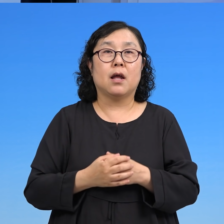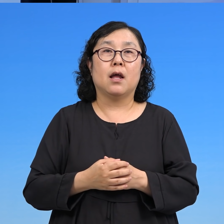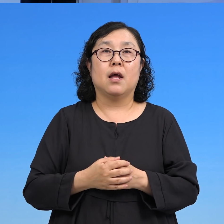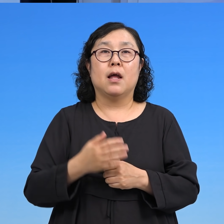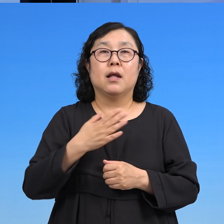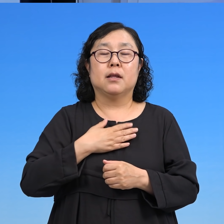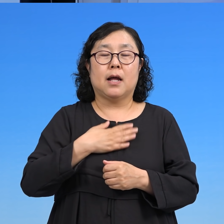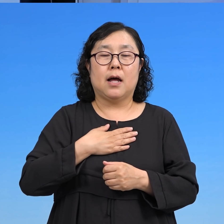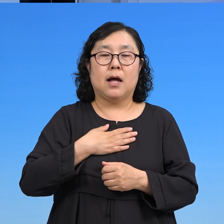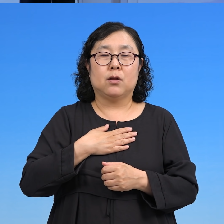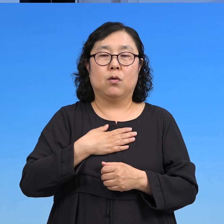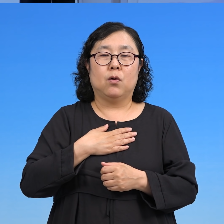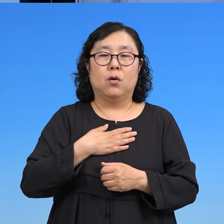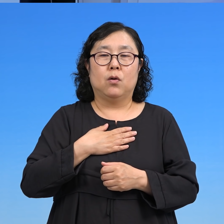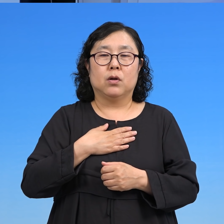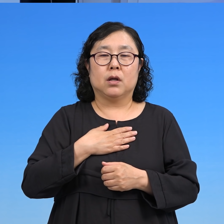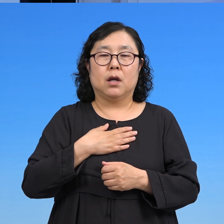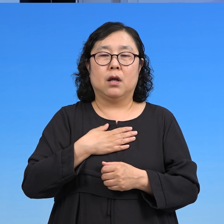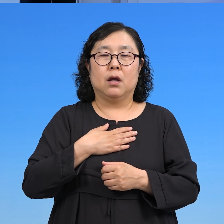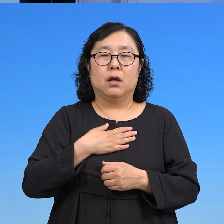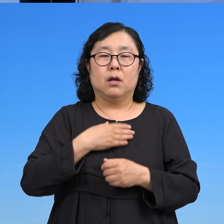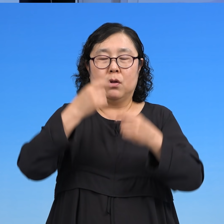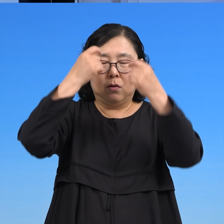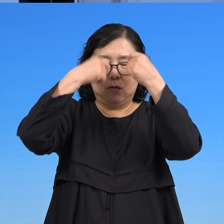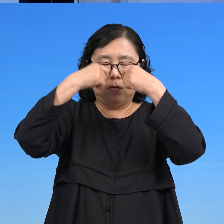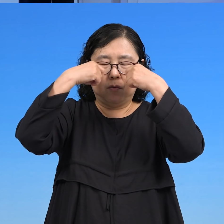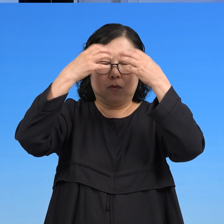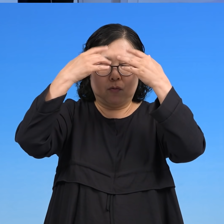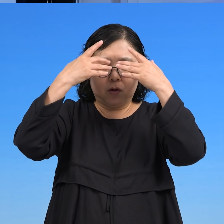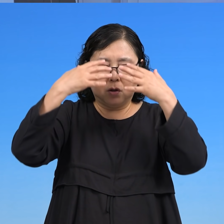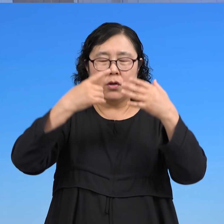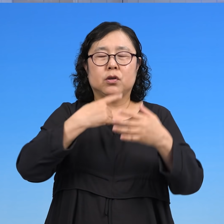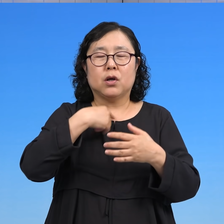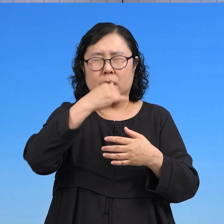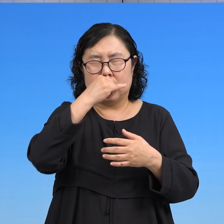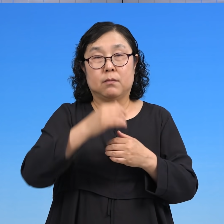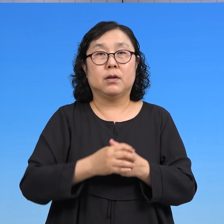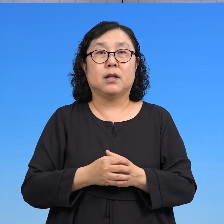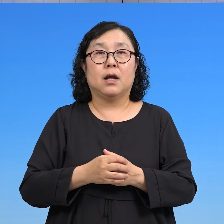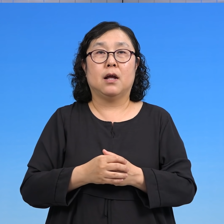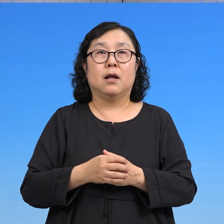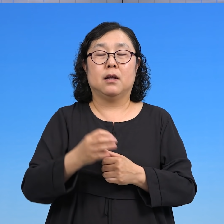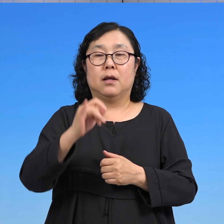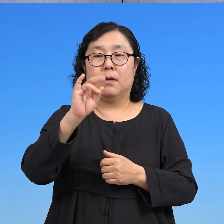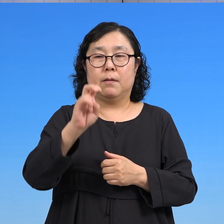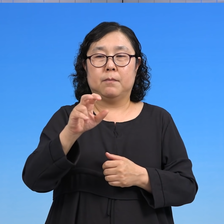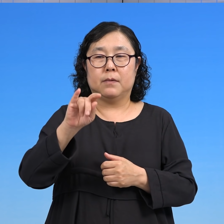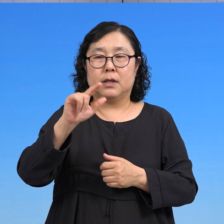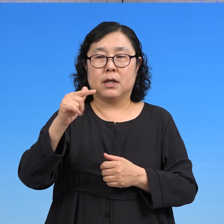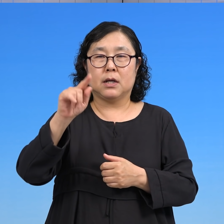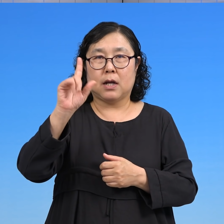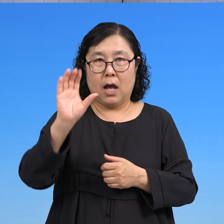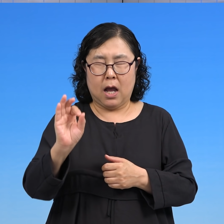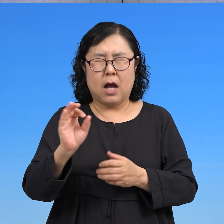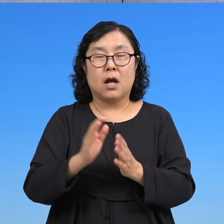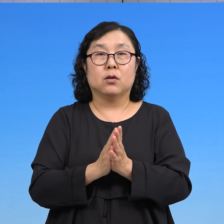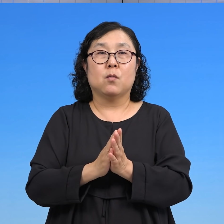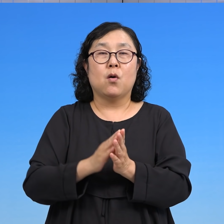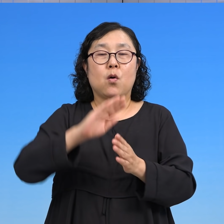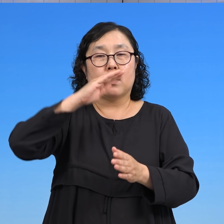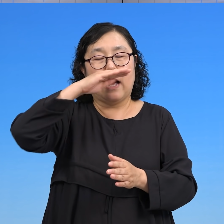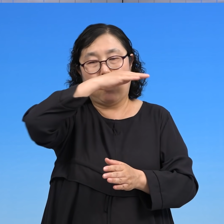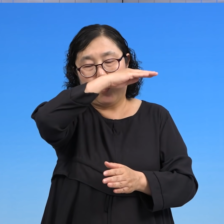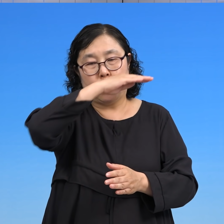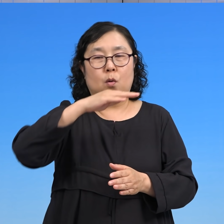마음 짠하여 눈물을 머금고 다음 행선지로 향하였죠. 때로는 임진각 근처까지, 때로는 강원도로,